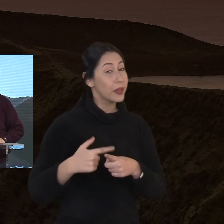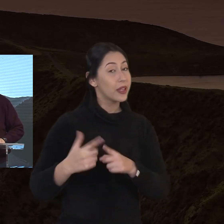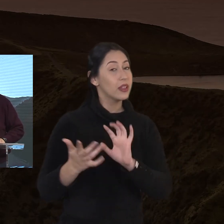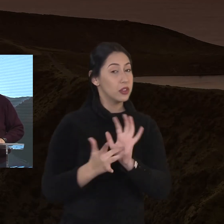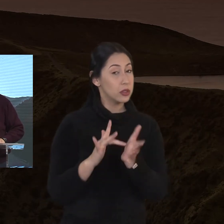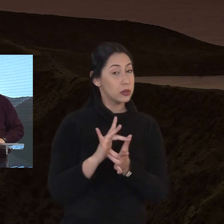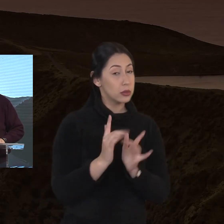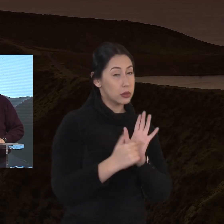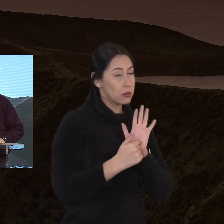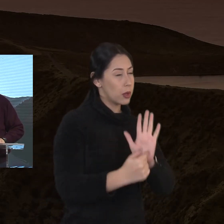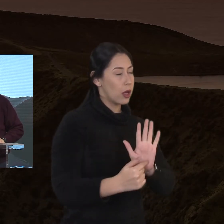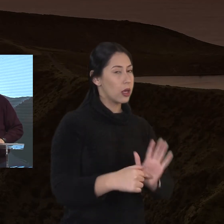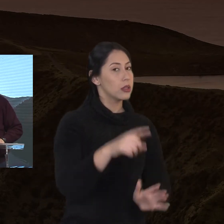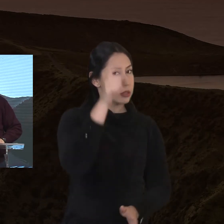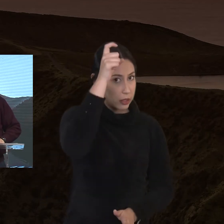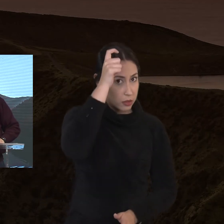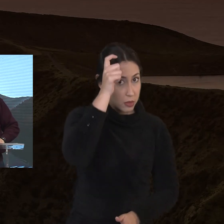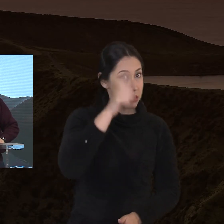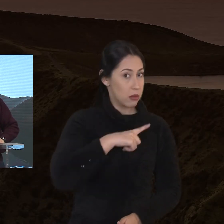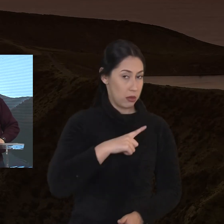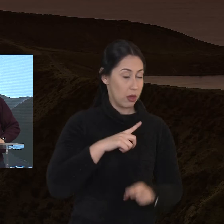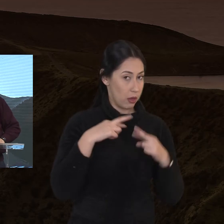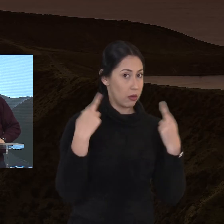aqui que satanás tem um reino